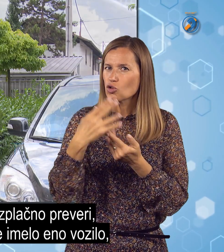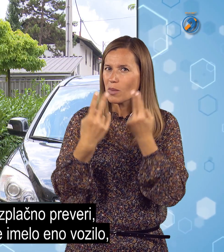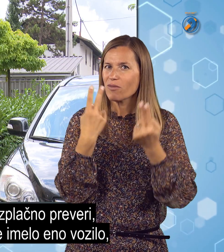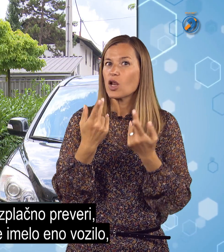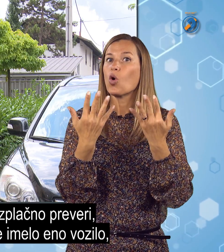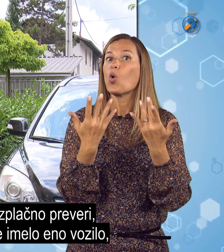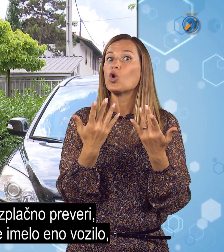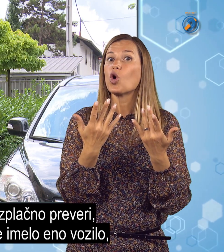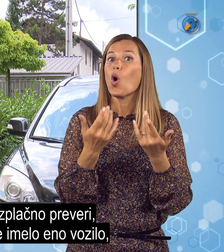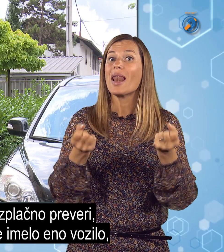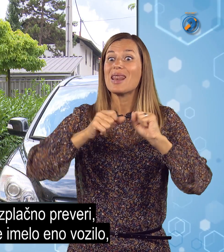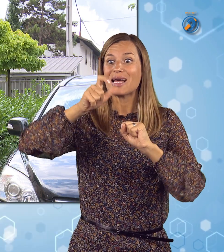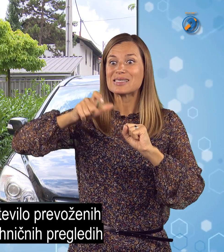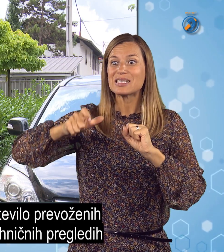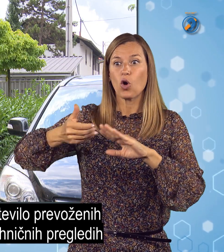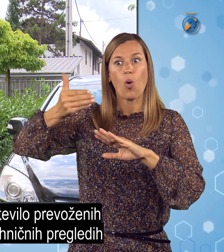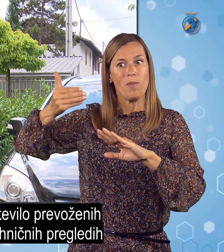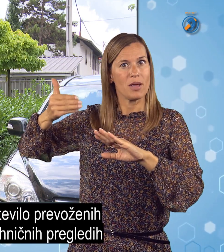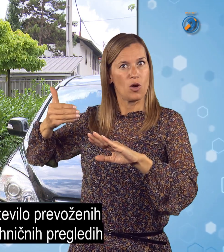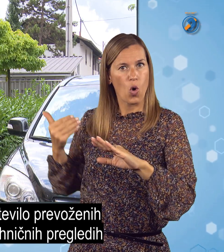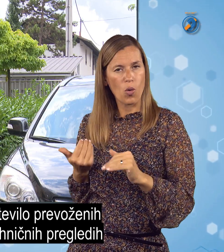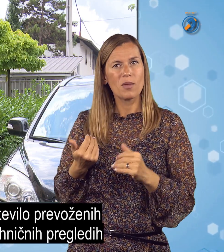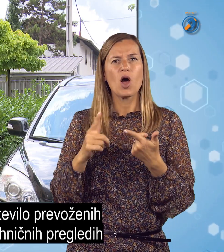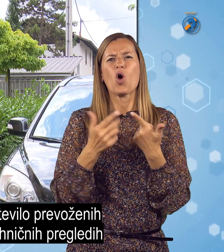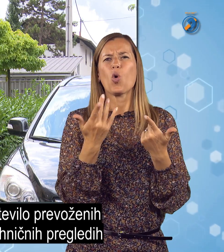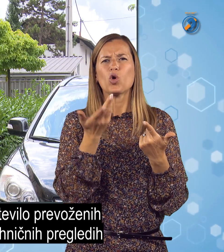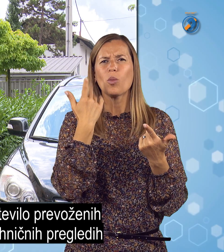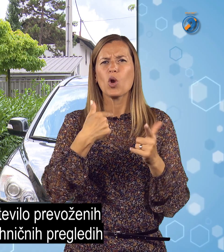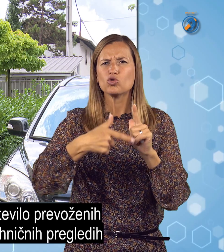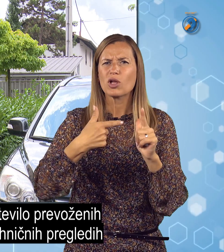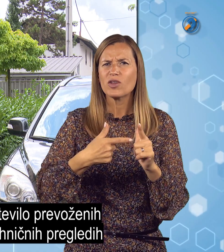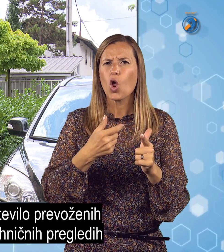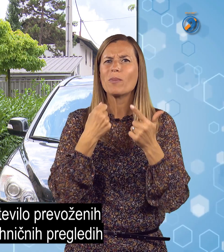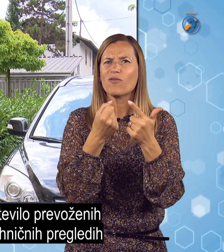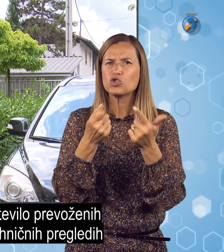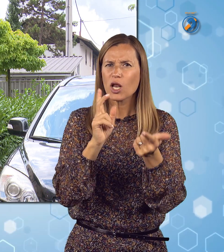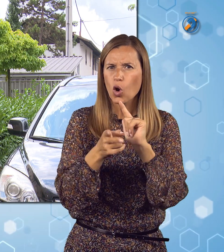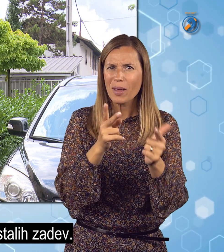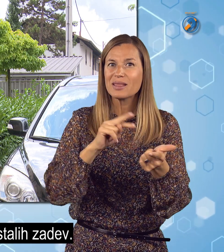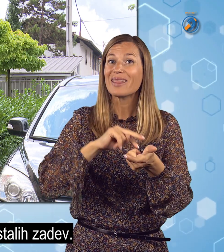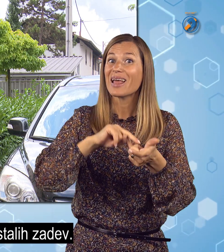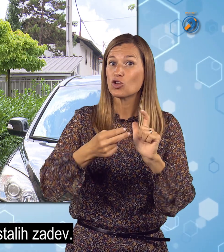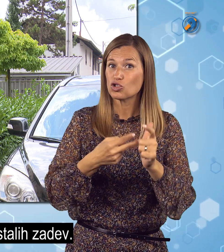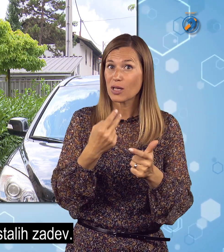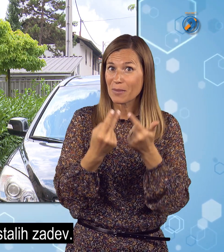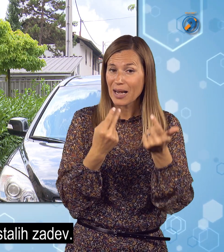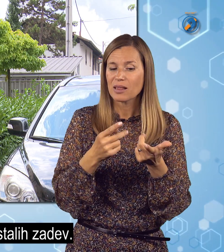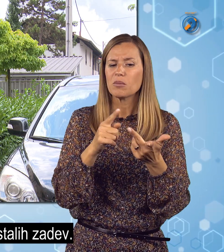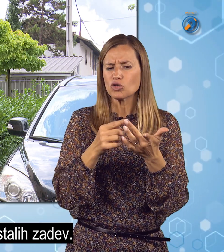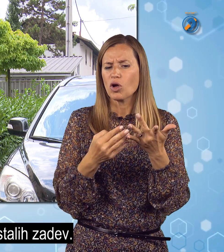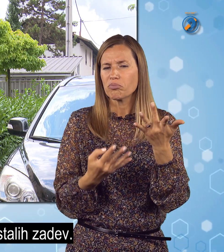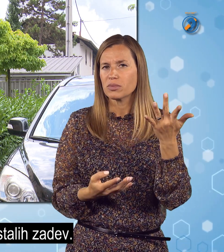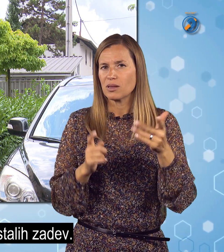koliko lastnikov je imelo vozilo, kakšni so bili število prevoženih kilometrov na tehničnih pregledih in še par ostalih